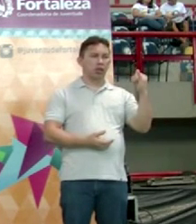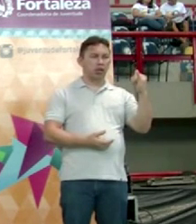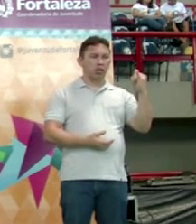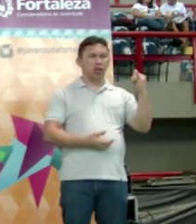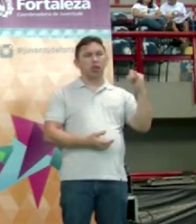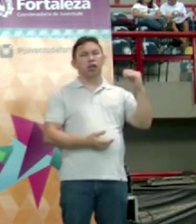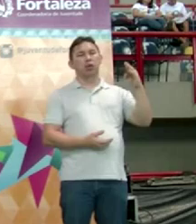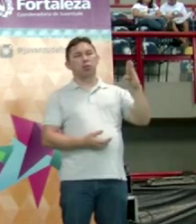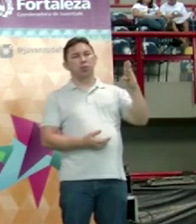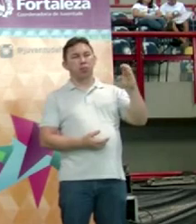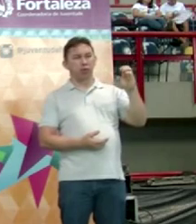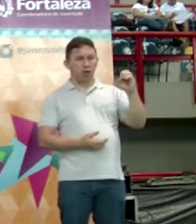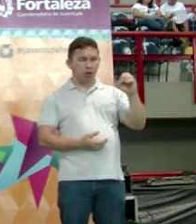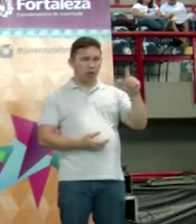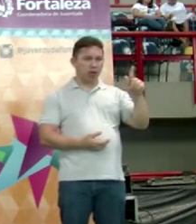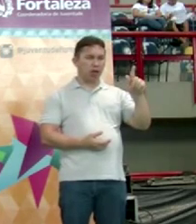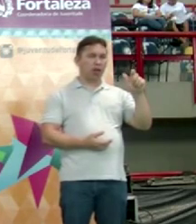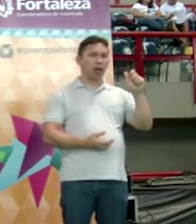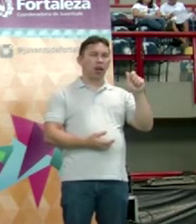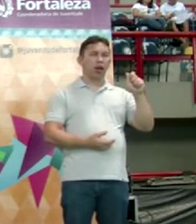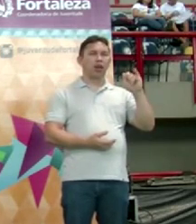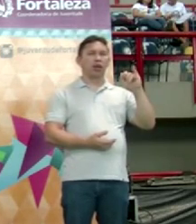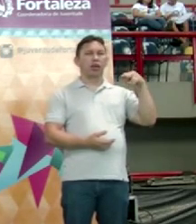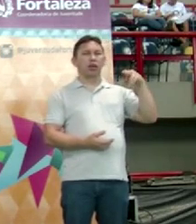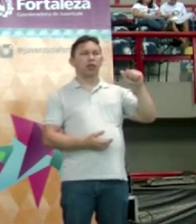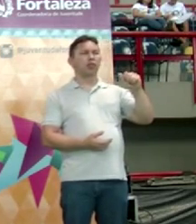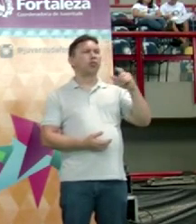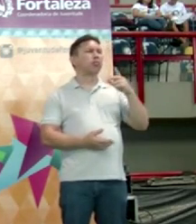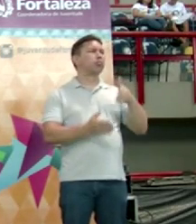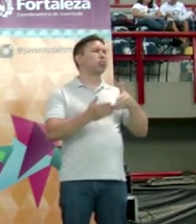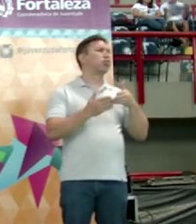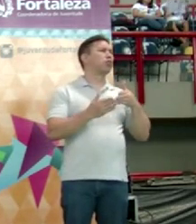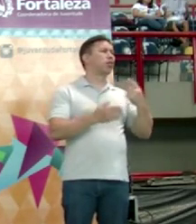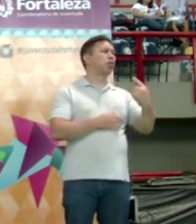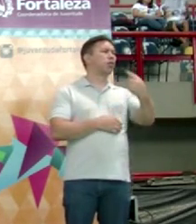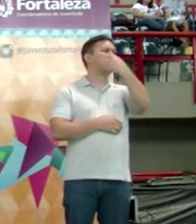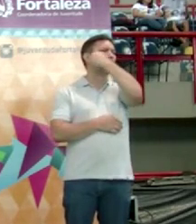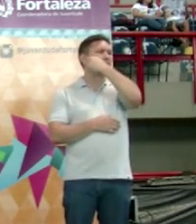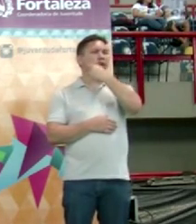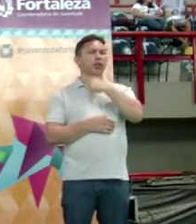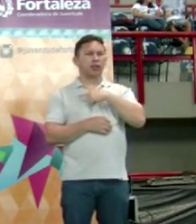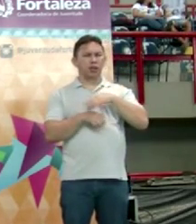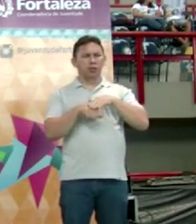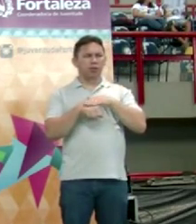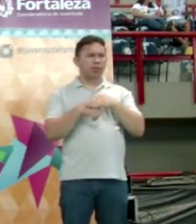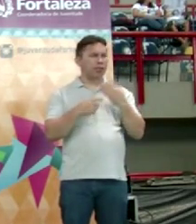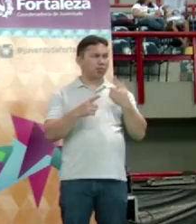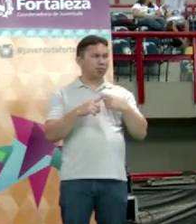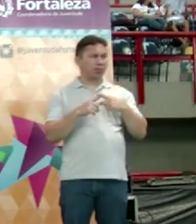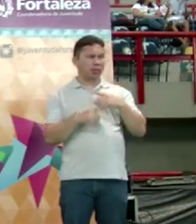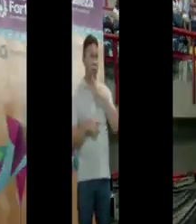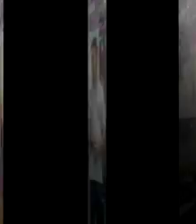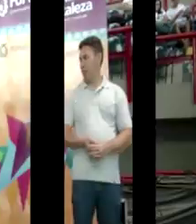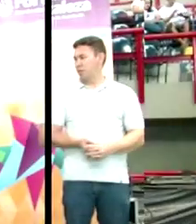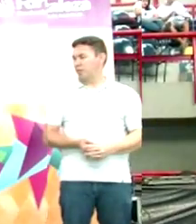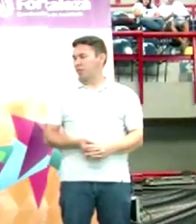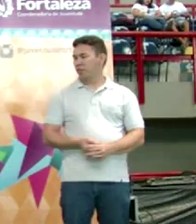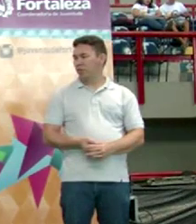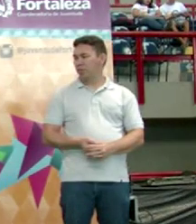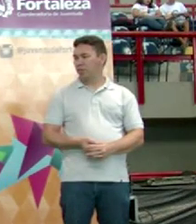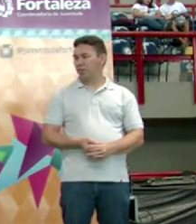ibogaína? Quem mandou a pergunta depois, no final da aula, me procura, que eu nunca ouvi falar nessa substância não, certo?